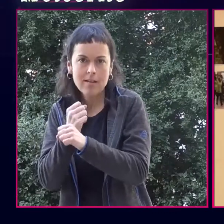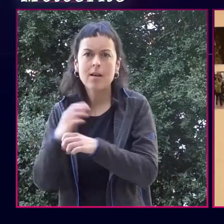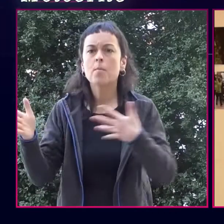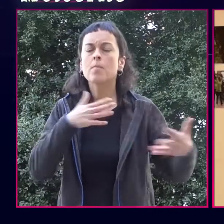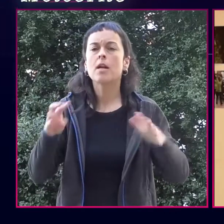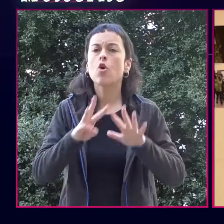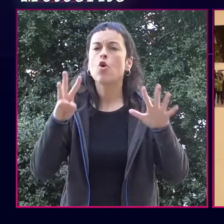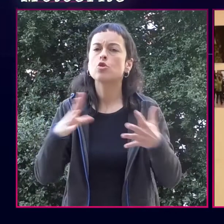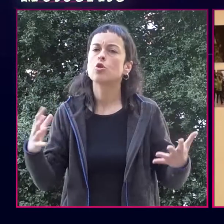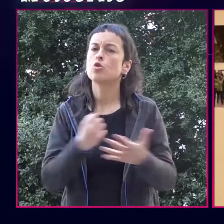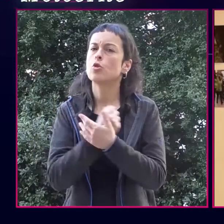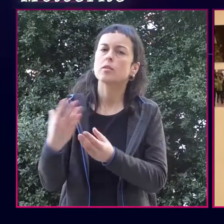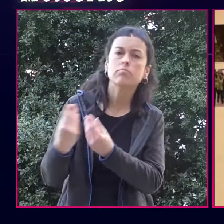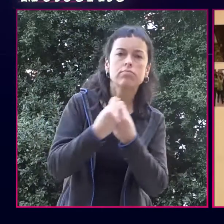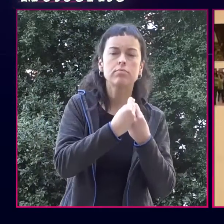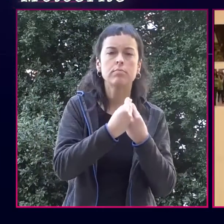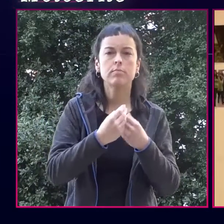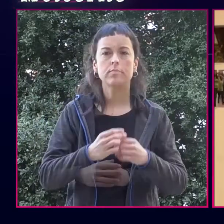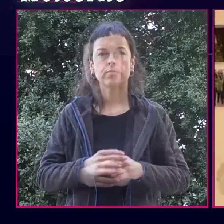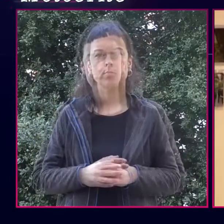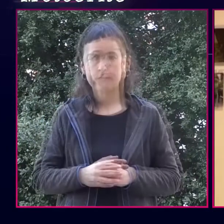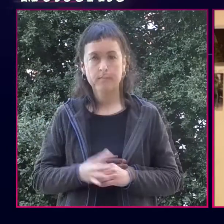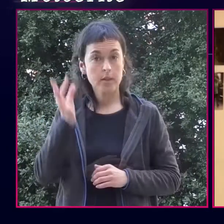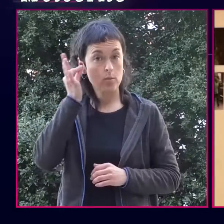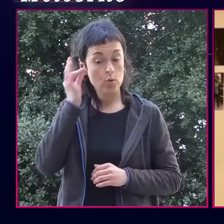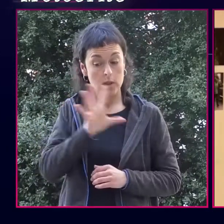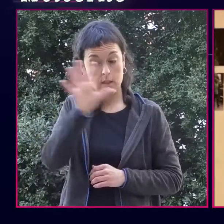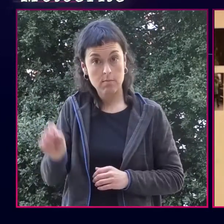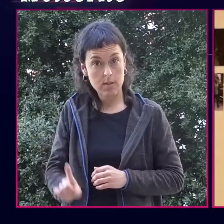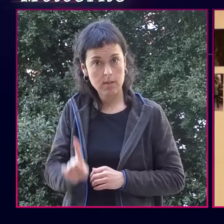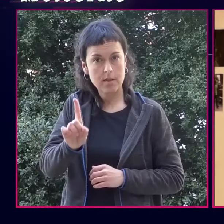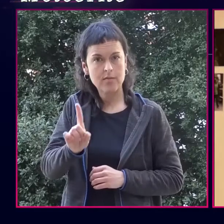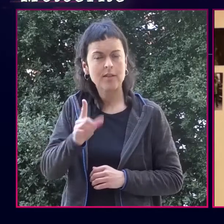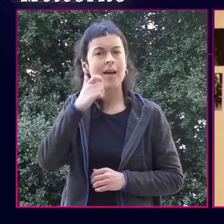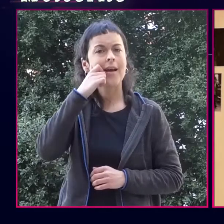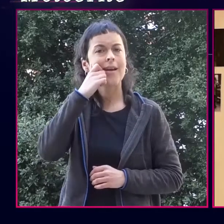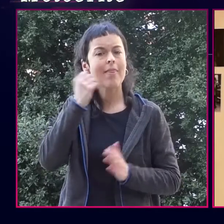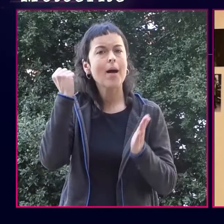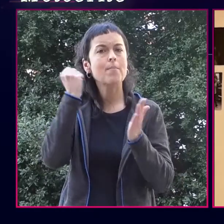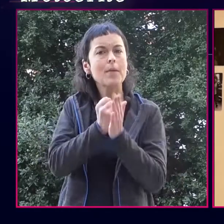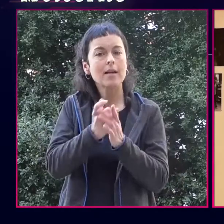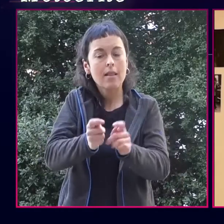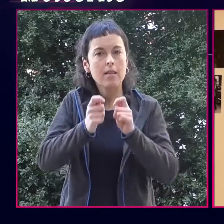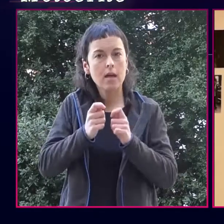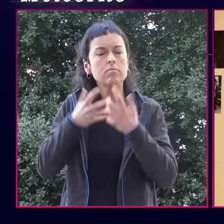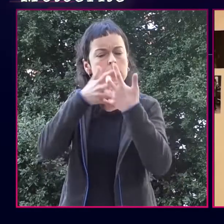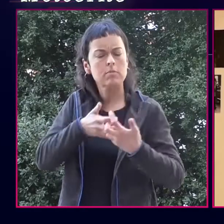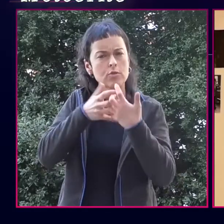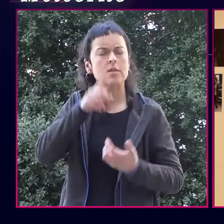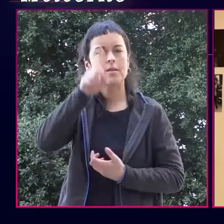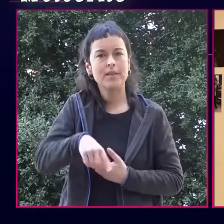hogar. Todas juntas el 8 de marzo. Racializadas, magrebis, también estamos en la